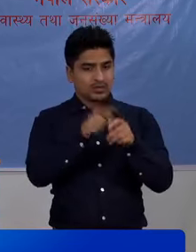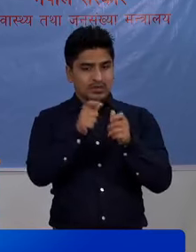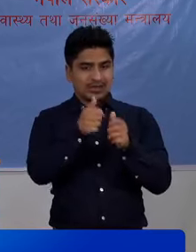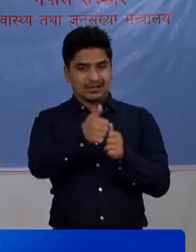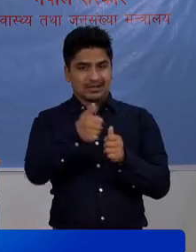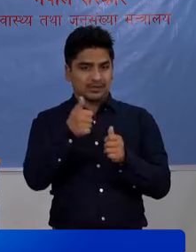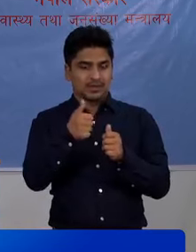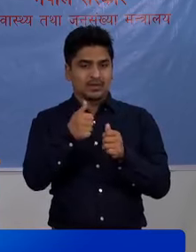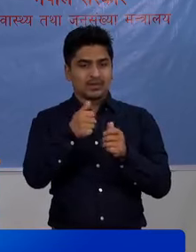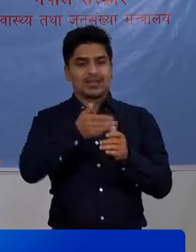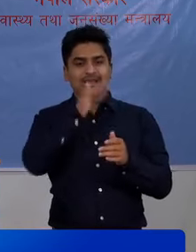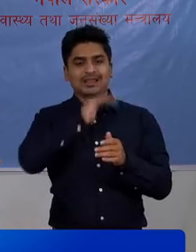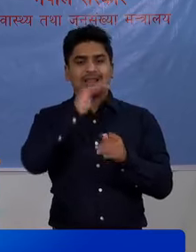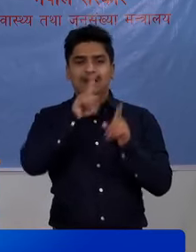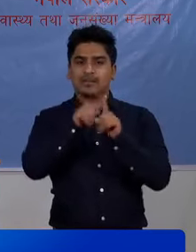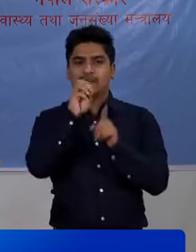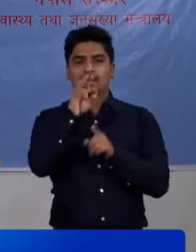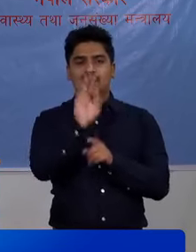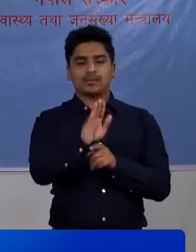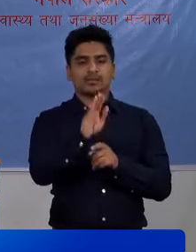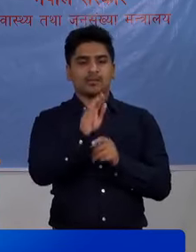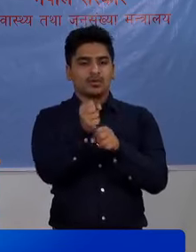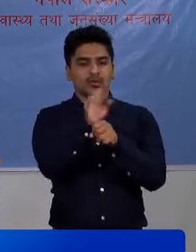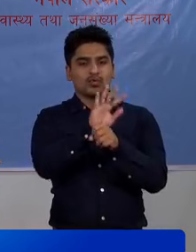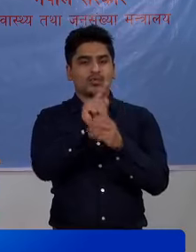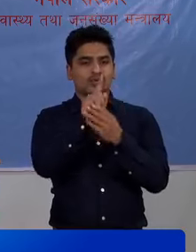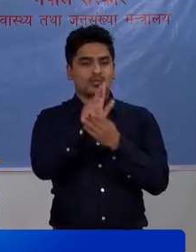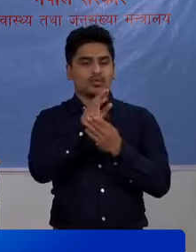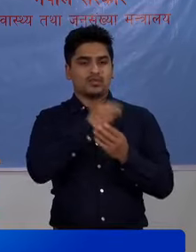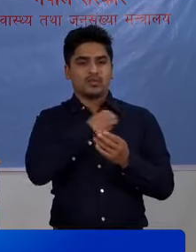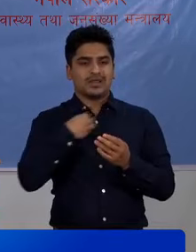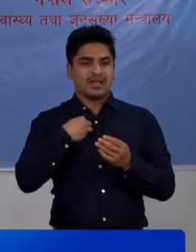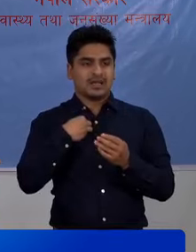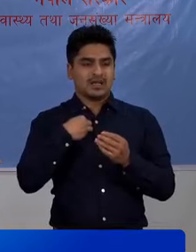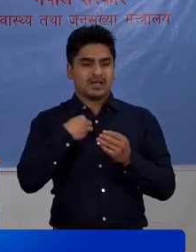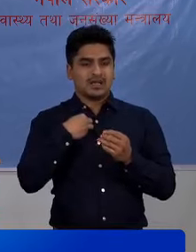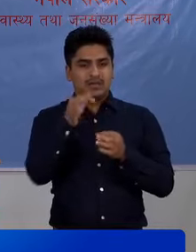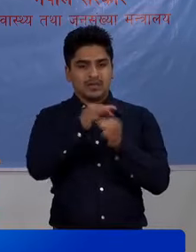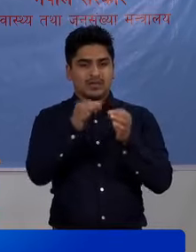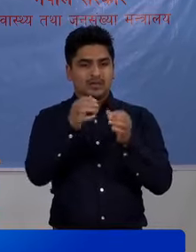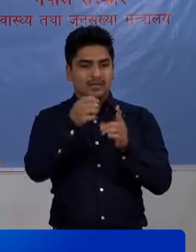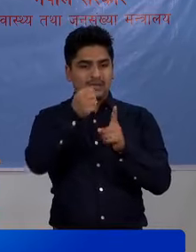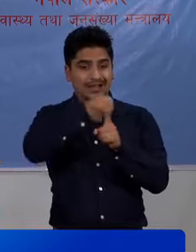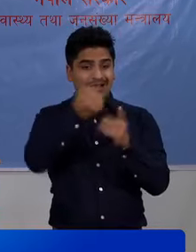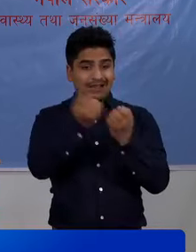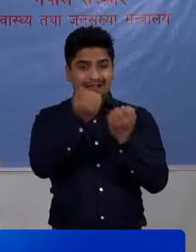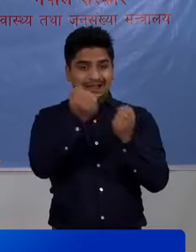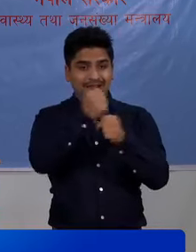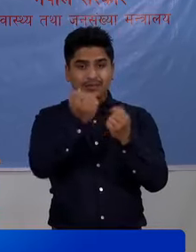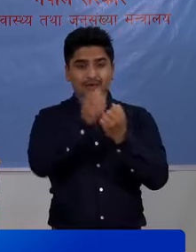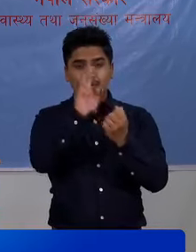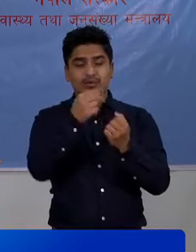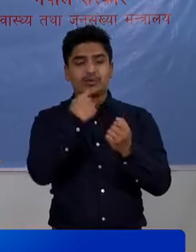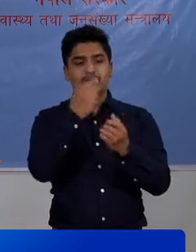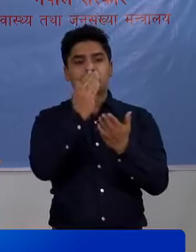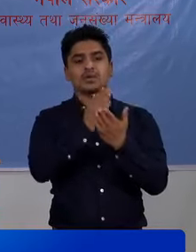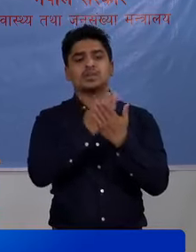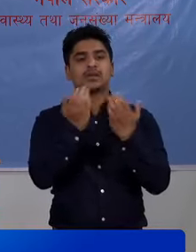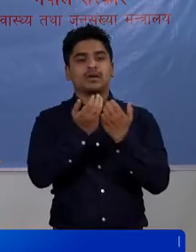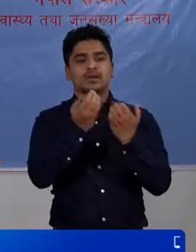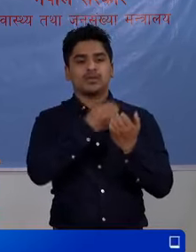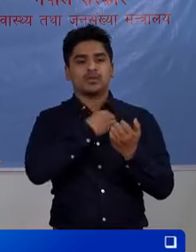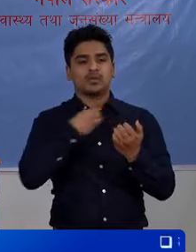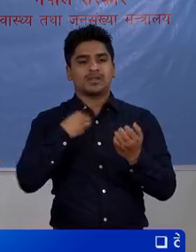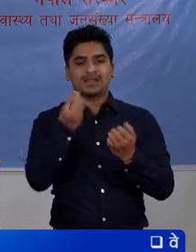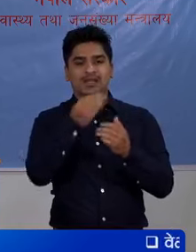परशिचन पनी देगा चाऊं। कोबीर उपसार को ब्यवस्तापन मा खटीन परे भने करसरी गरने बनार उपसार को के